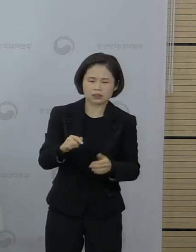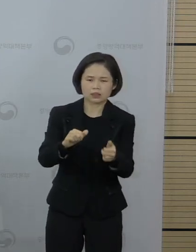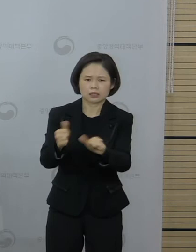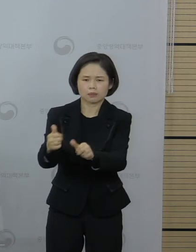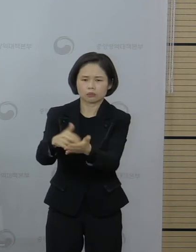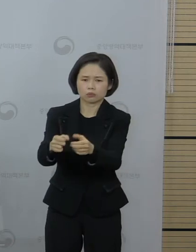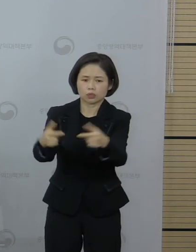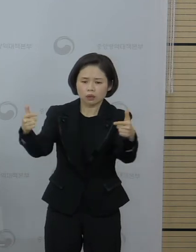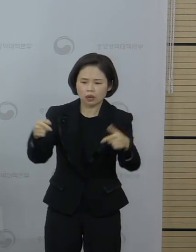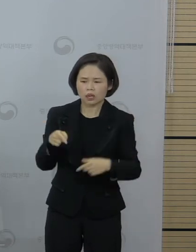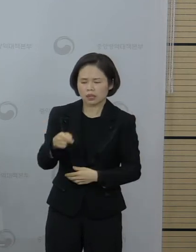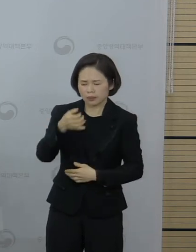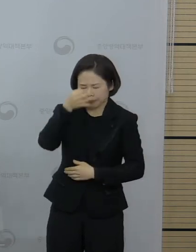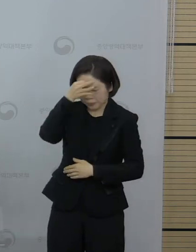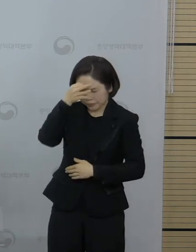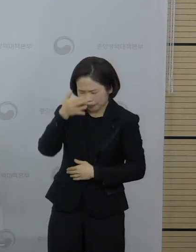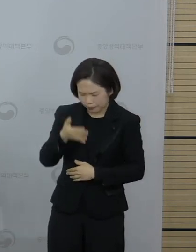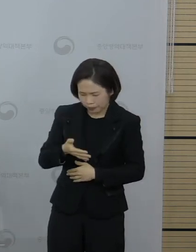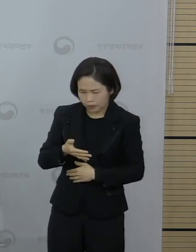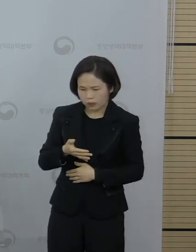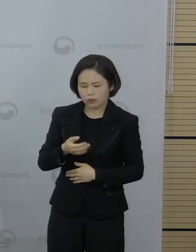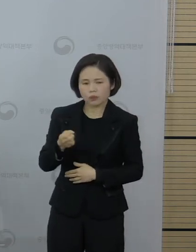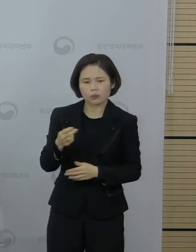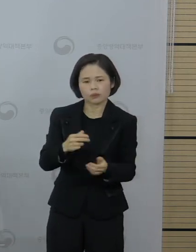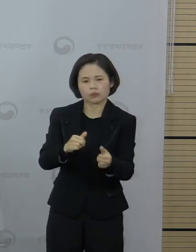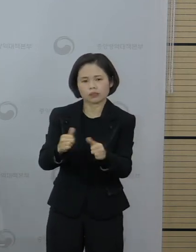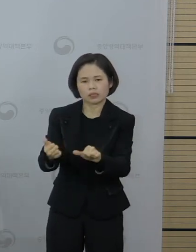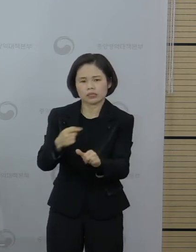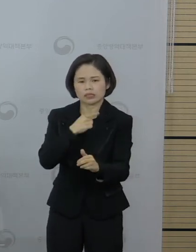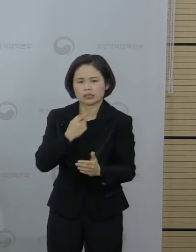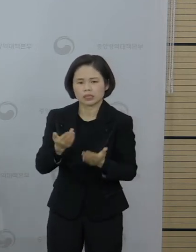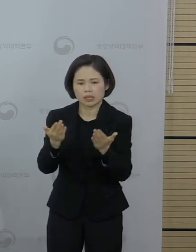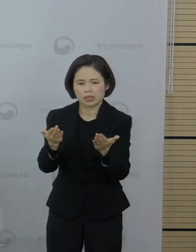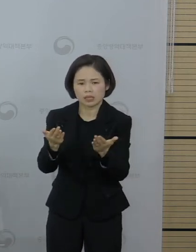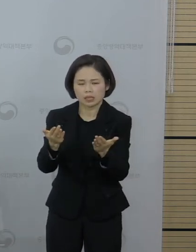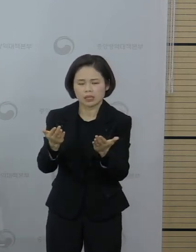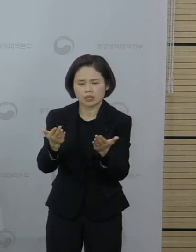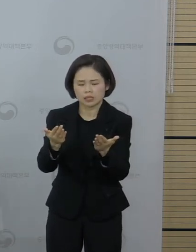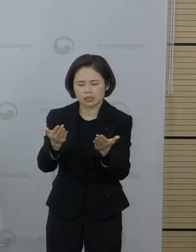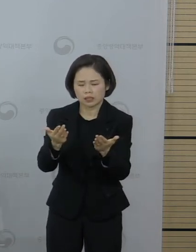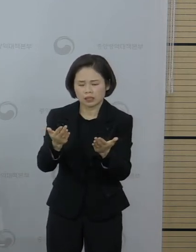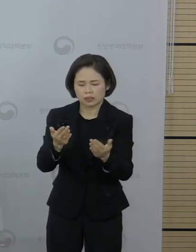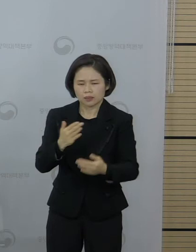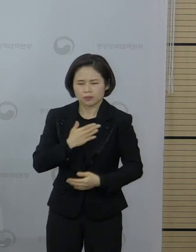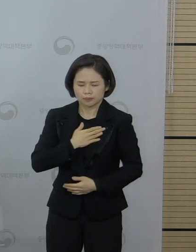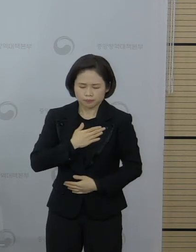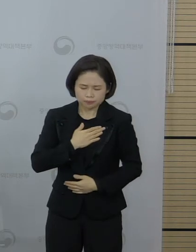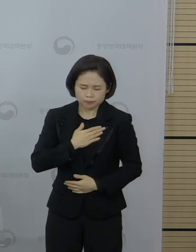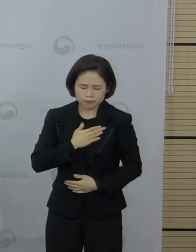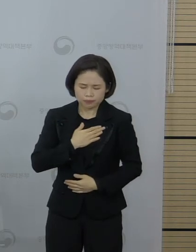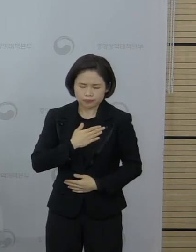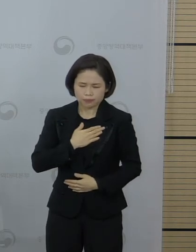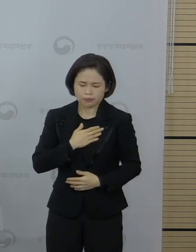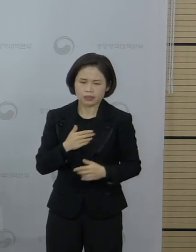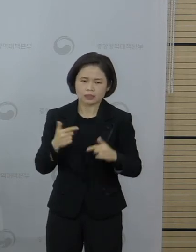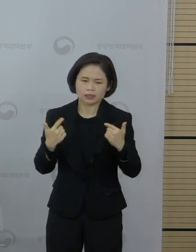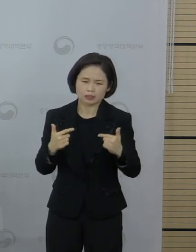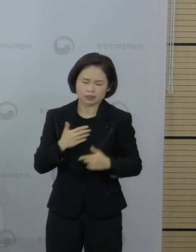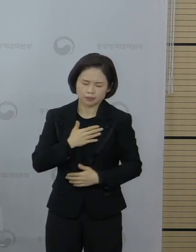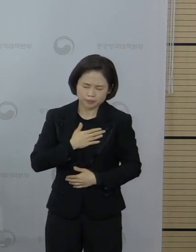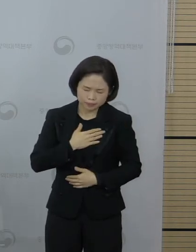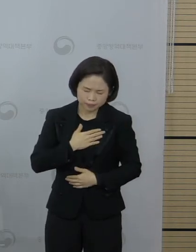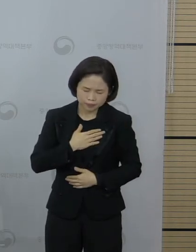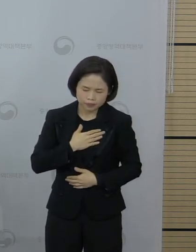마음, 그리고 돌아가시는 분들에 대한 희생에 대해서도 명복을 빌고 항상 애도하는 마음으로